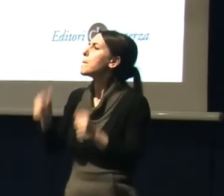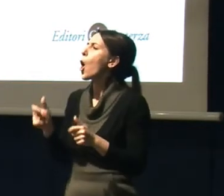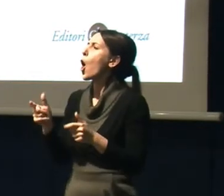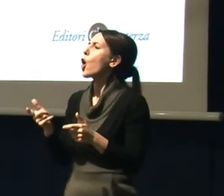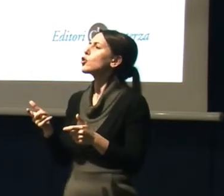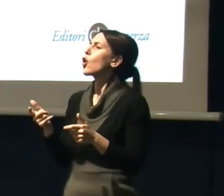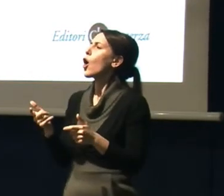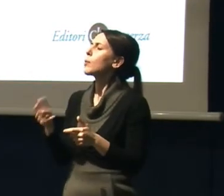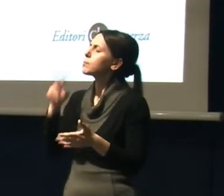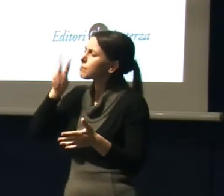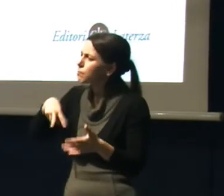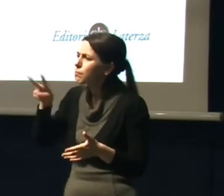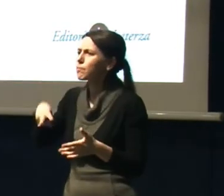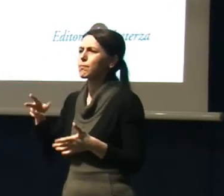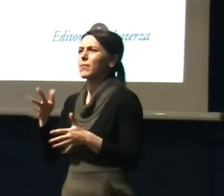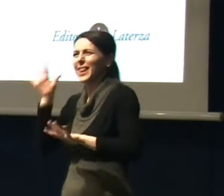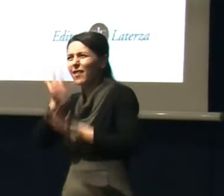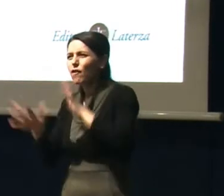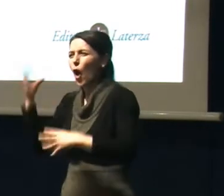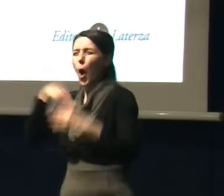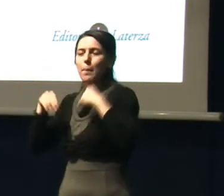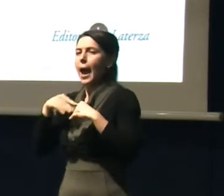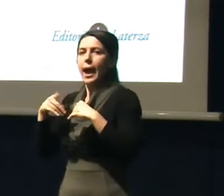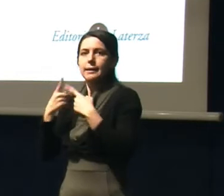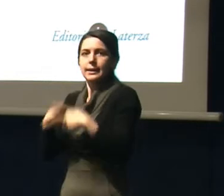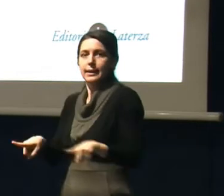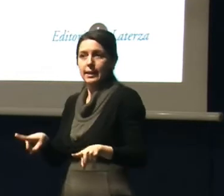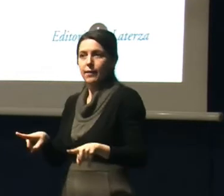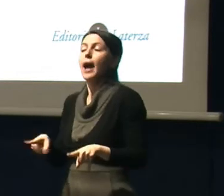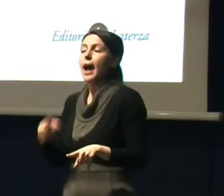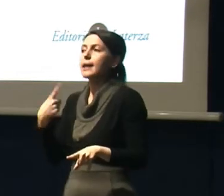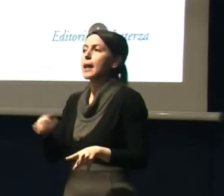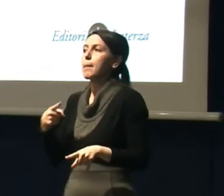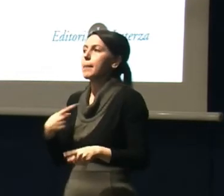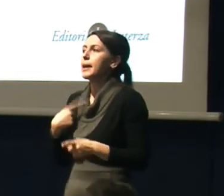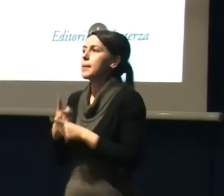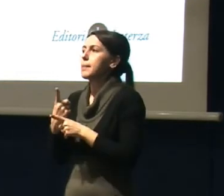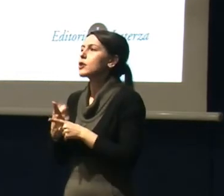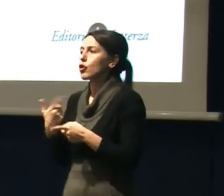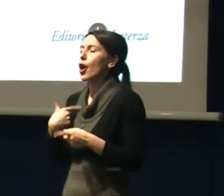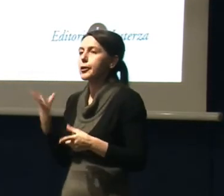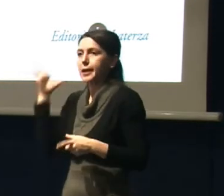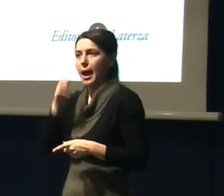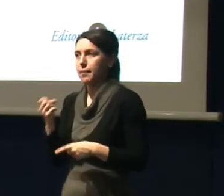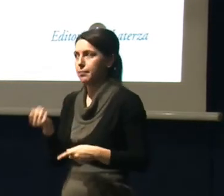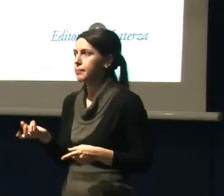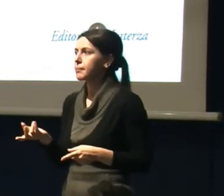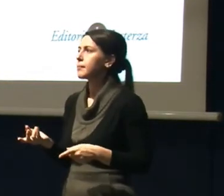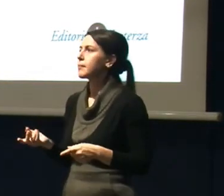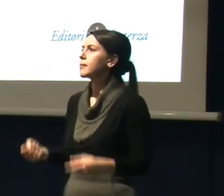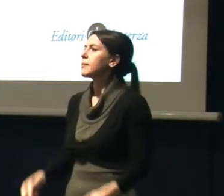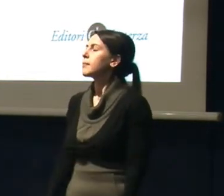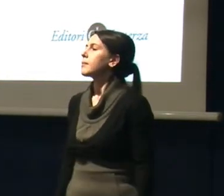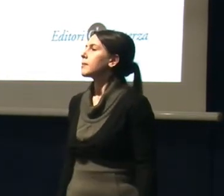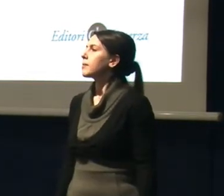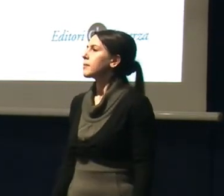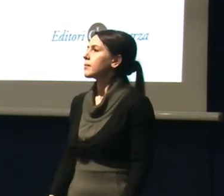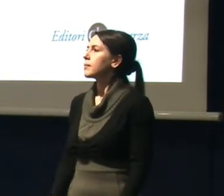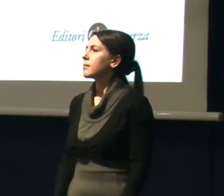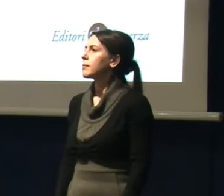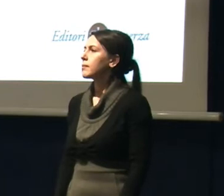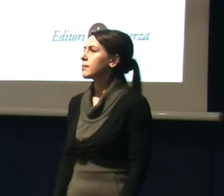però è di leggere e di informarsi e quindi dobbiamo prendere atto di questa di questo grande cambiamento il